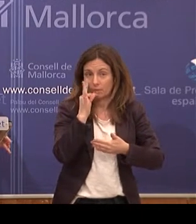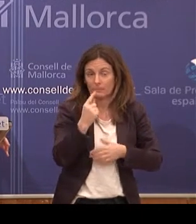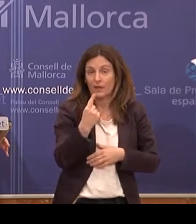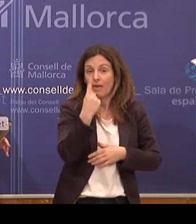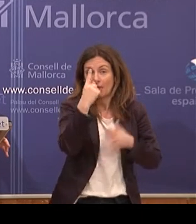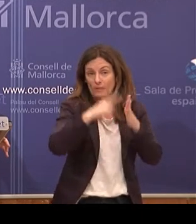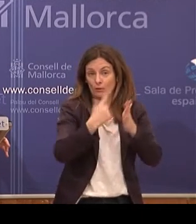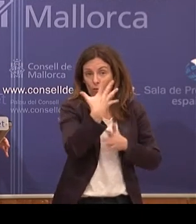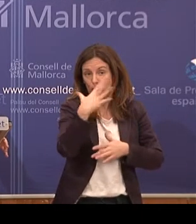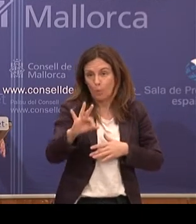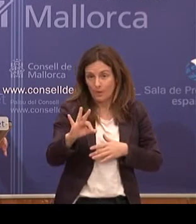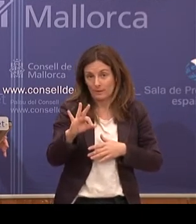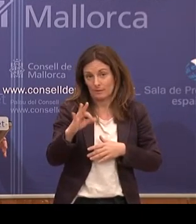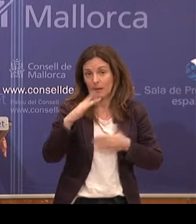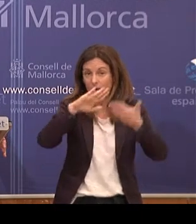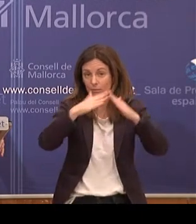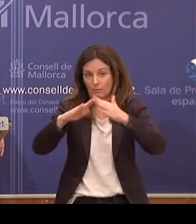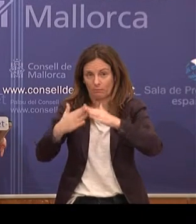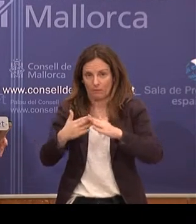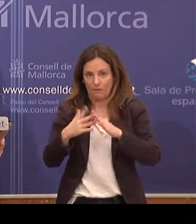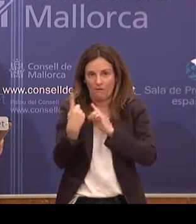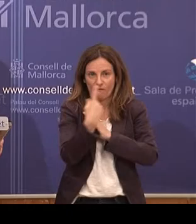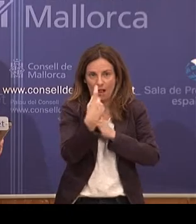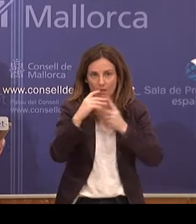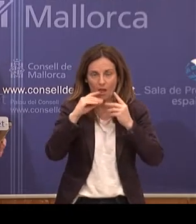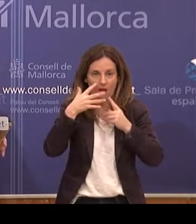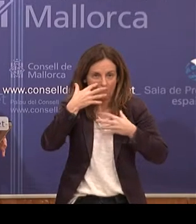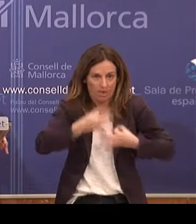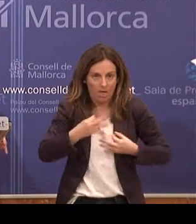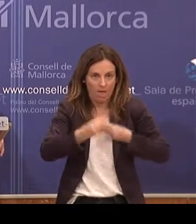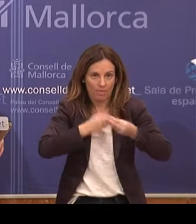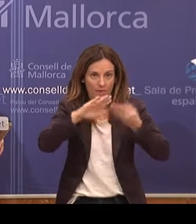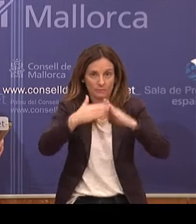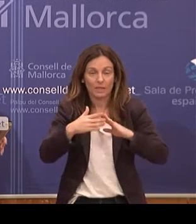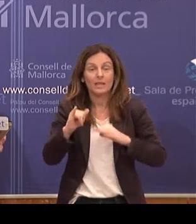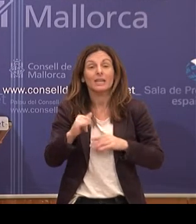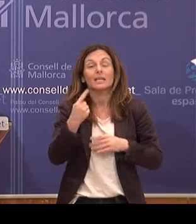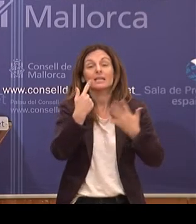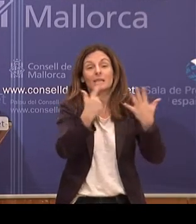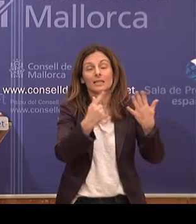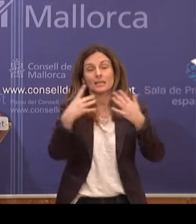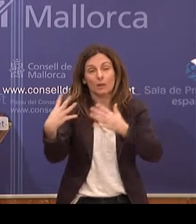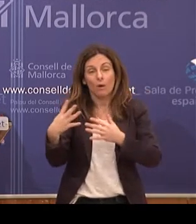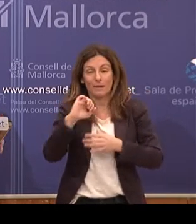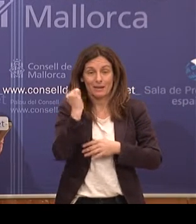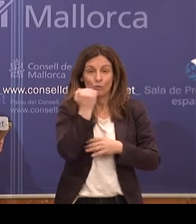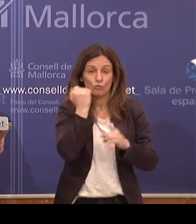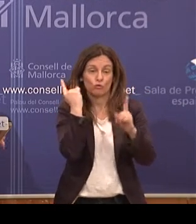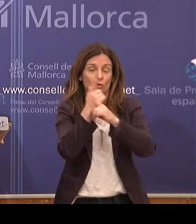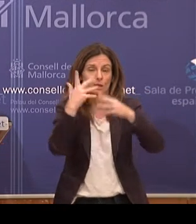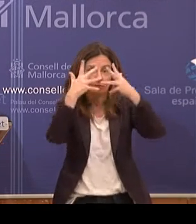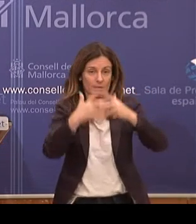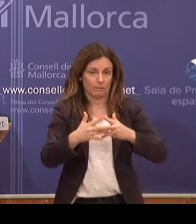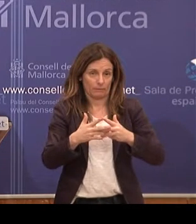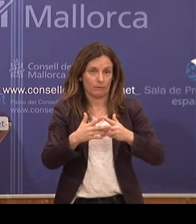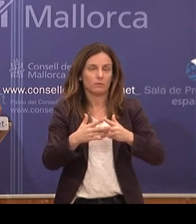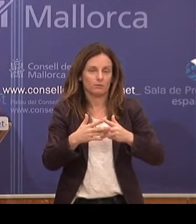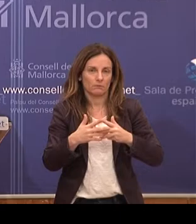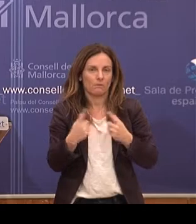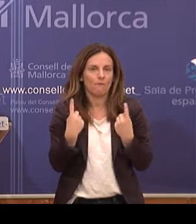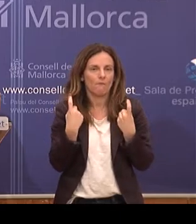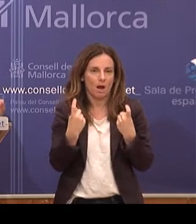2008 i que es va començar a executar en el 2010 i en el 2011. Però